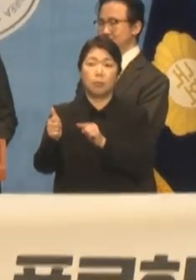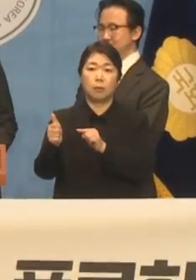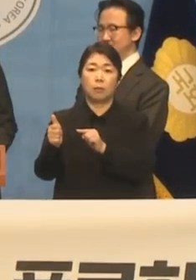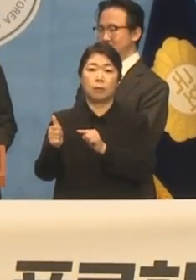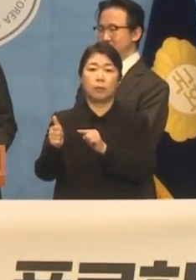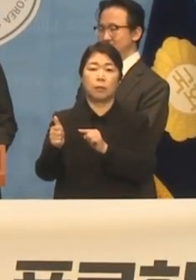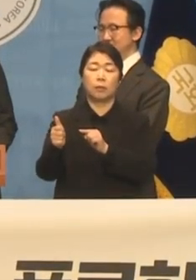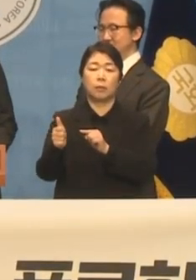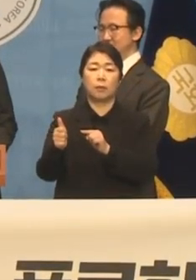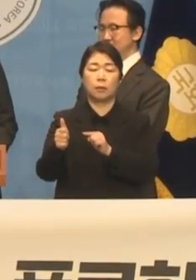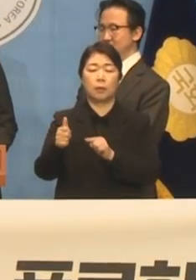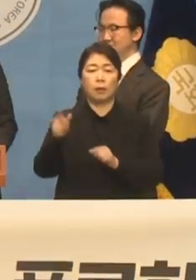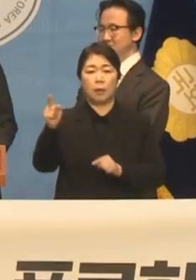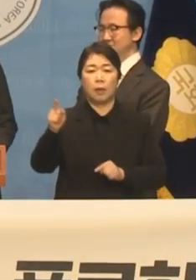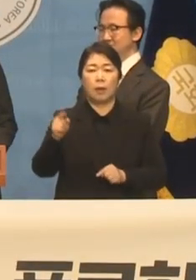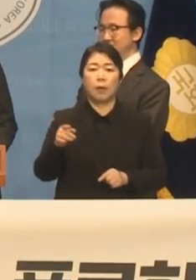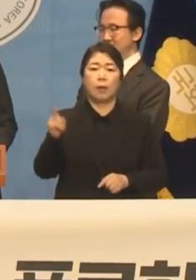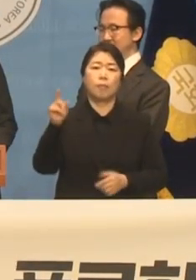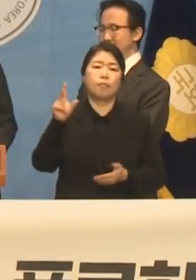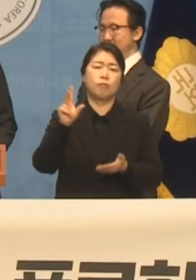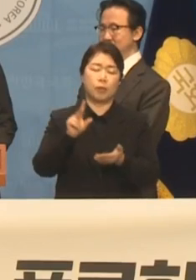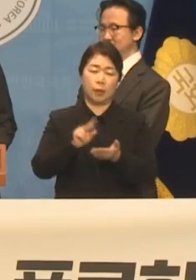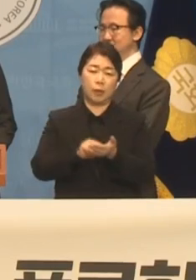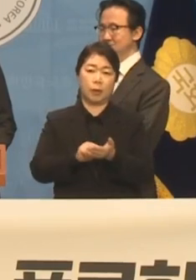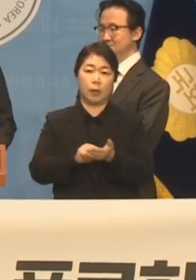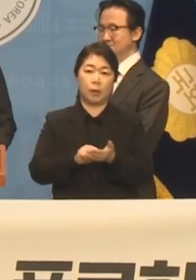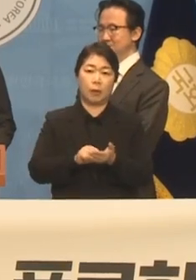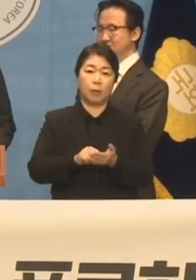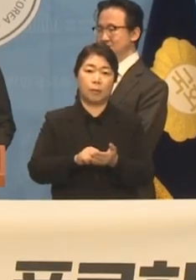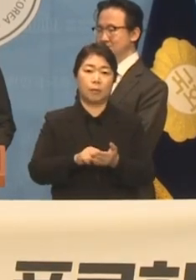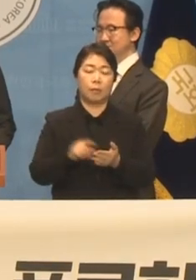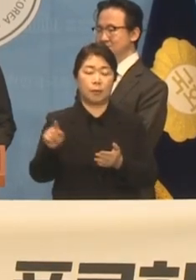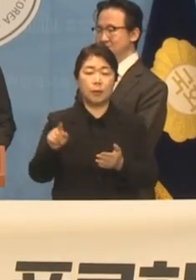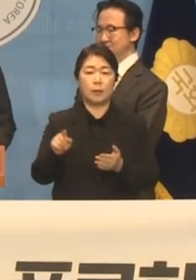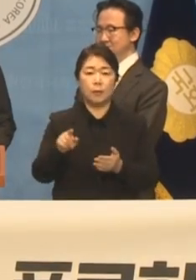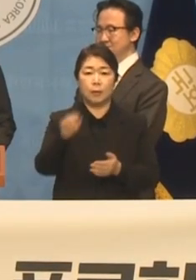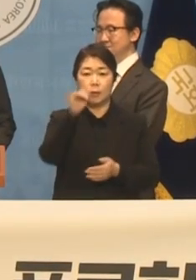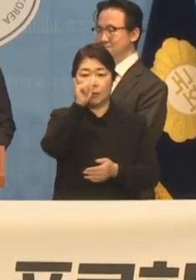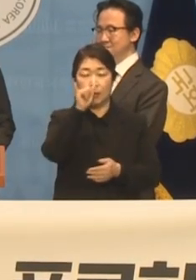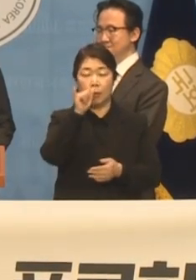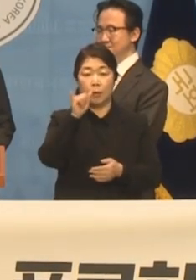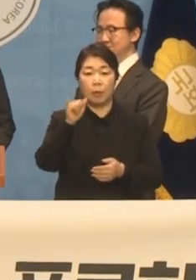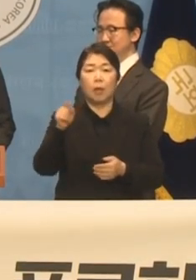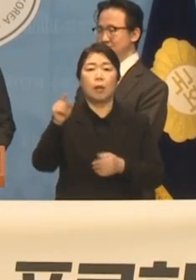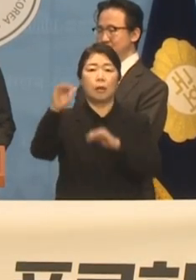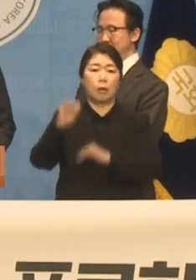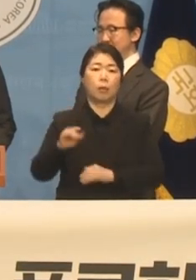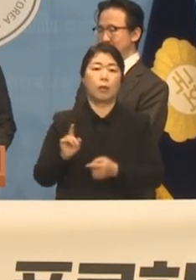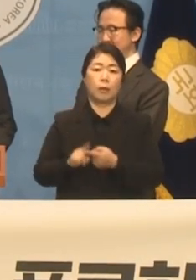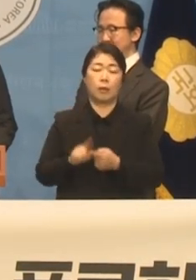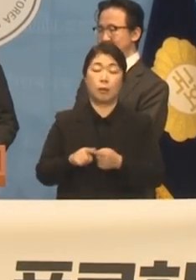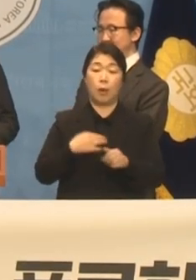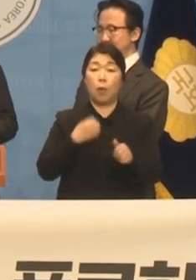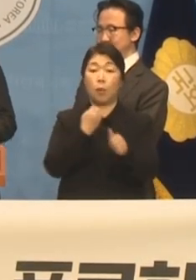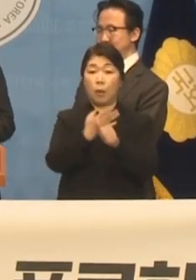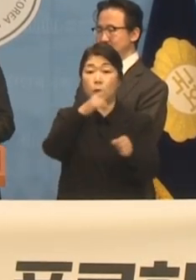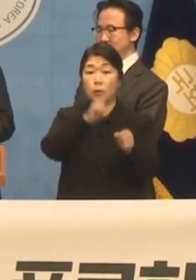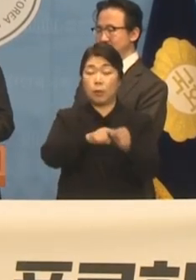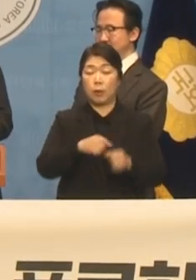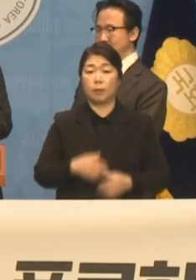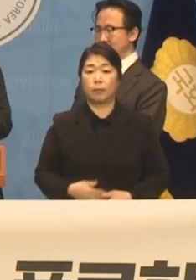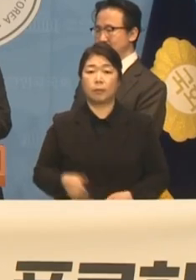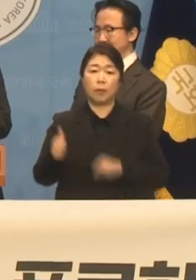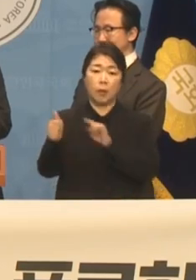대해서 고발하고자이 자리에 섰습니다이 사람을 위해서 제가